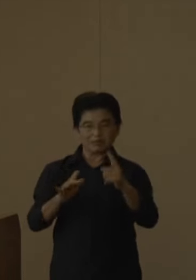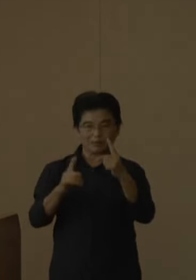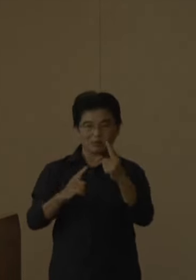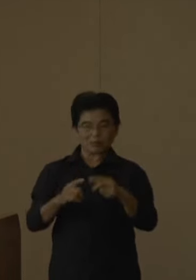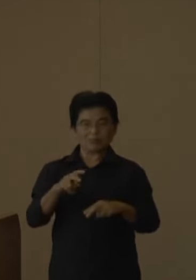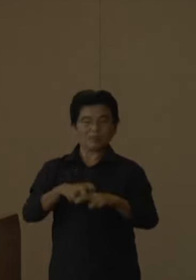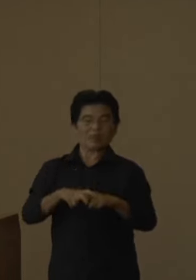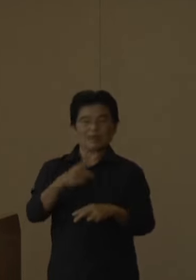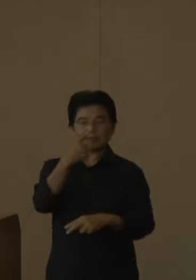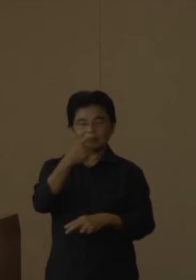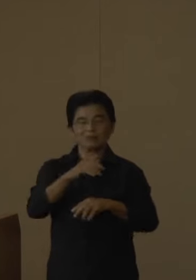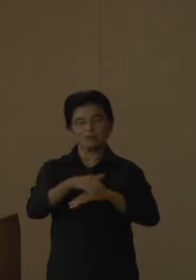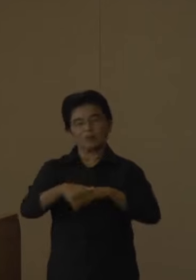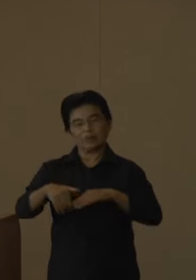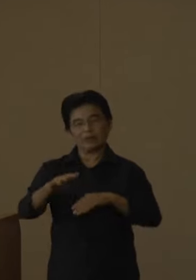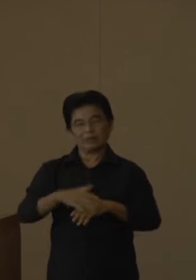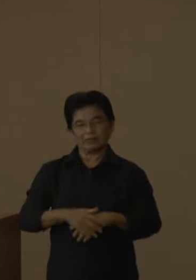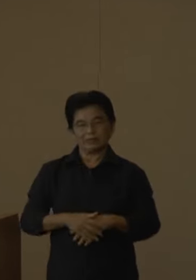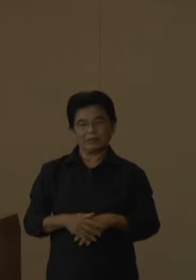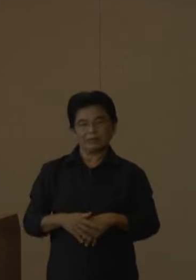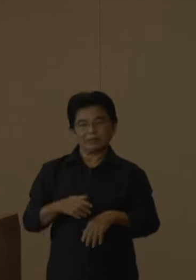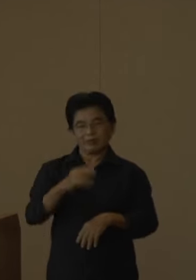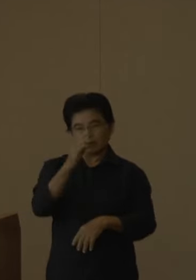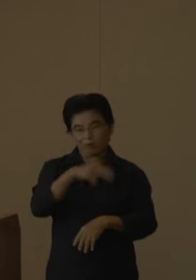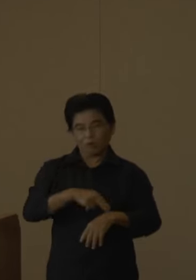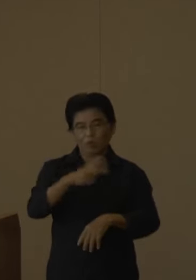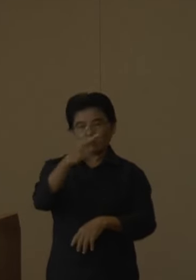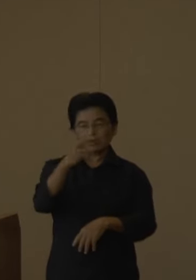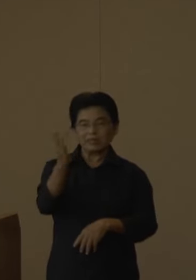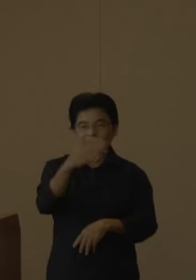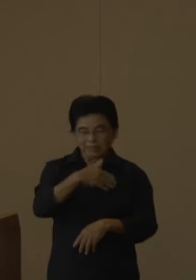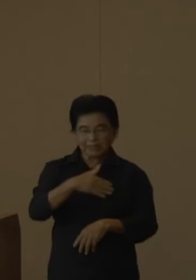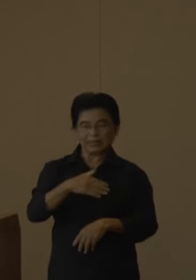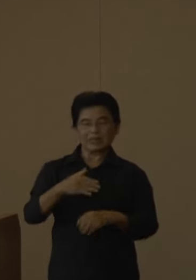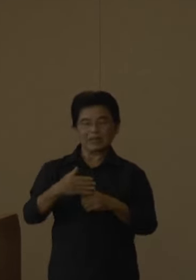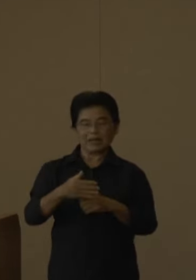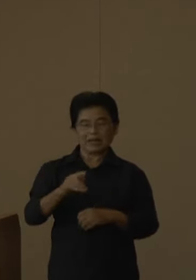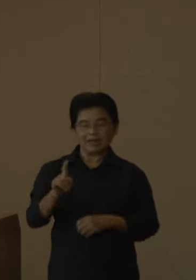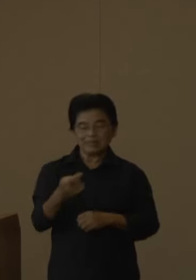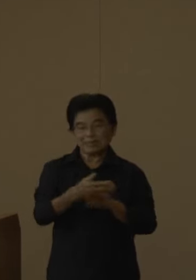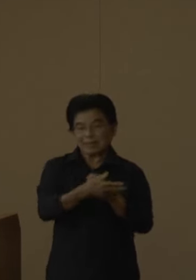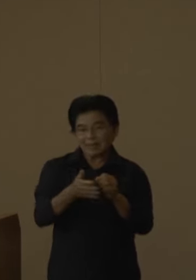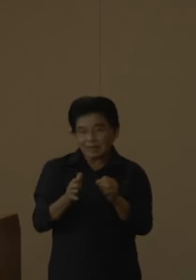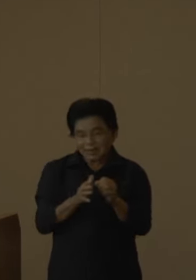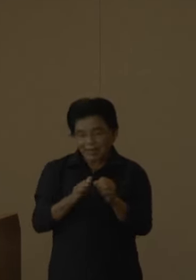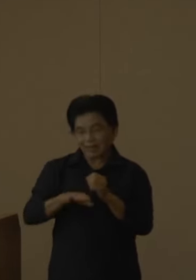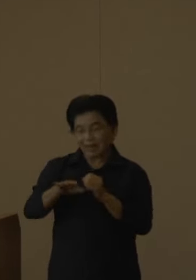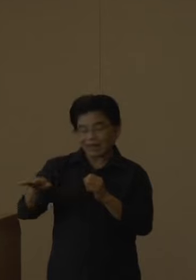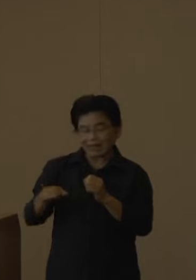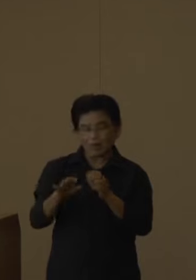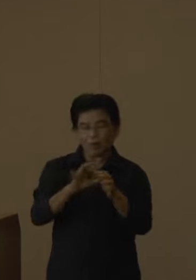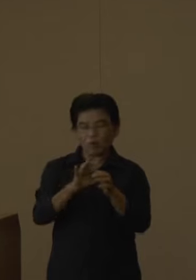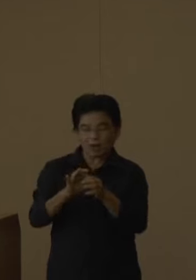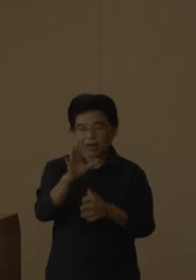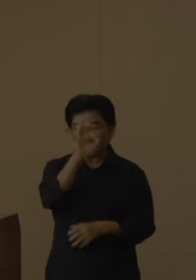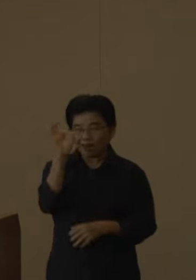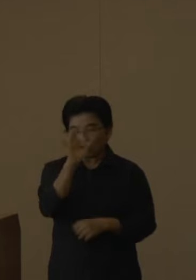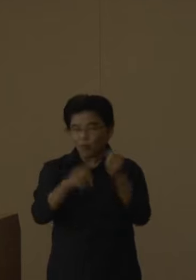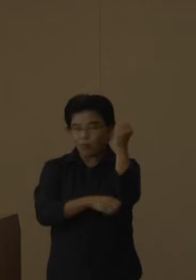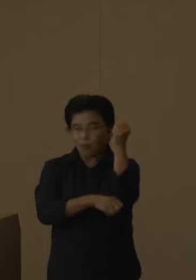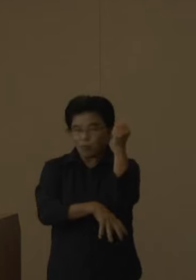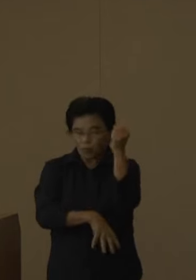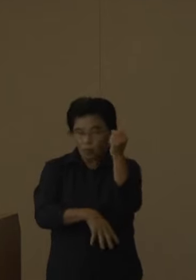させていただく予定です。14時からは自然環境の保全と持続可能な観光をテーマに、観光の視点からは